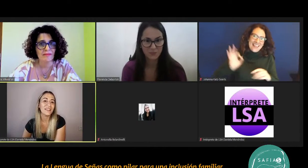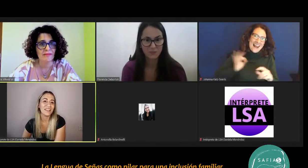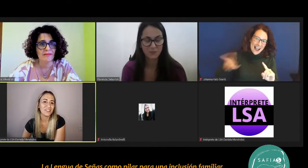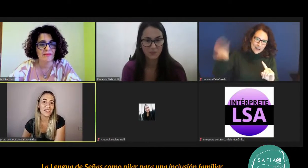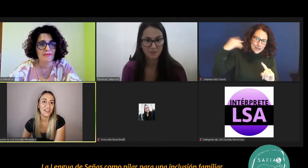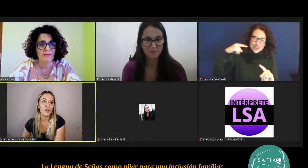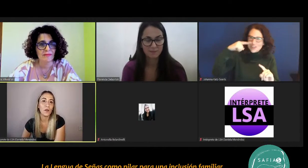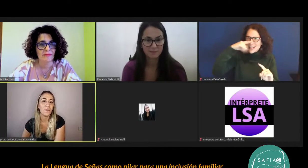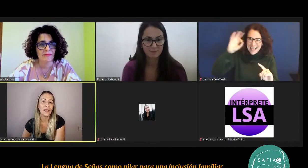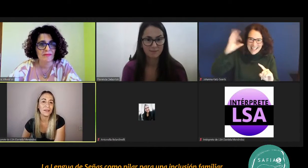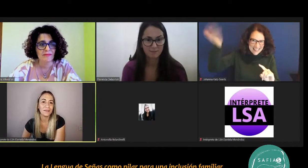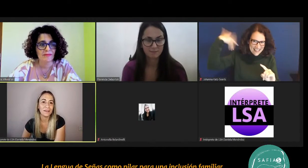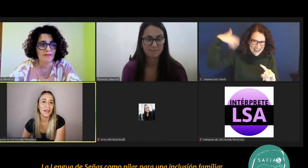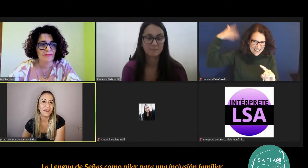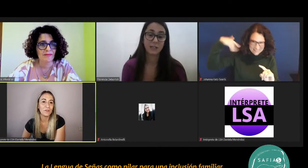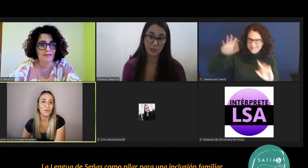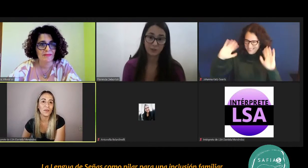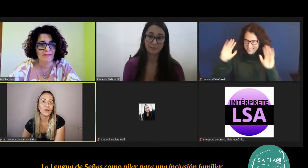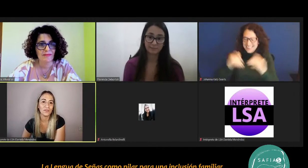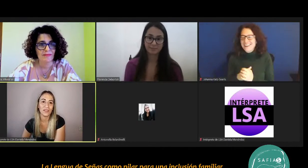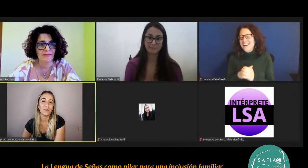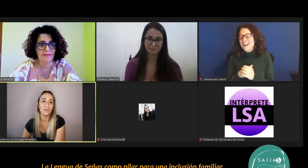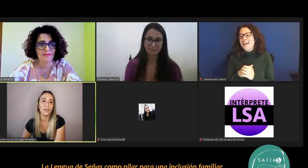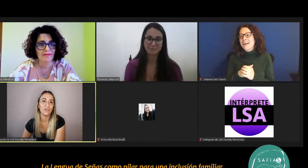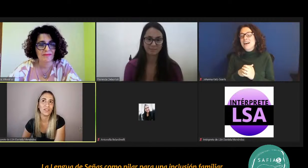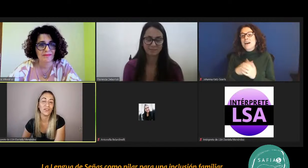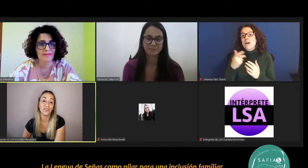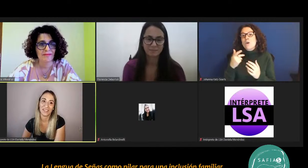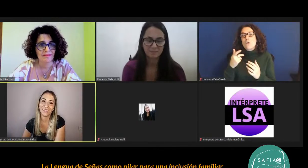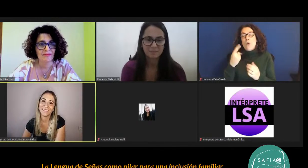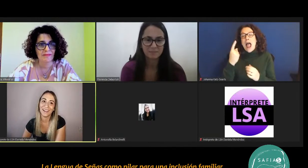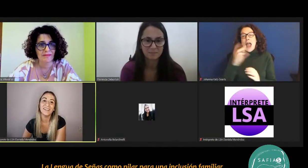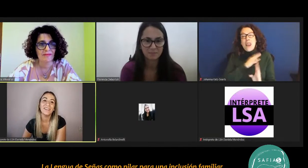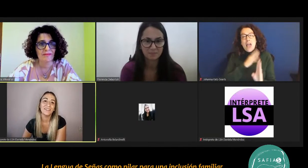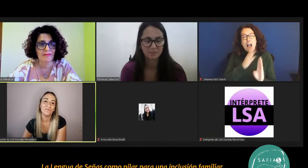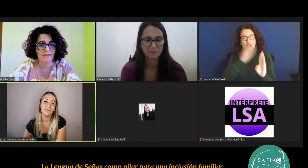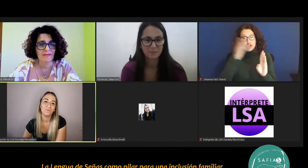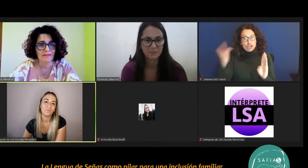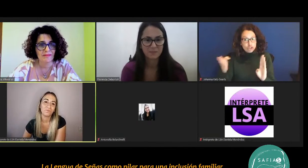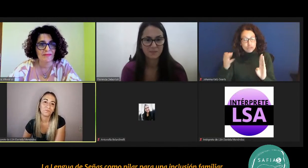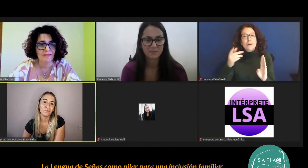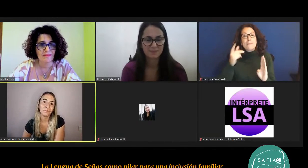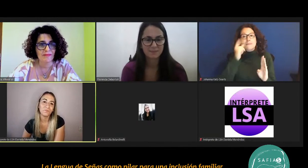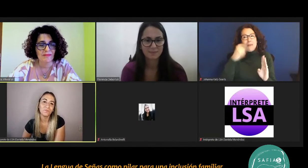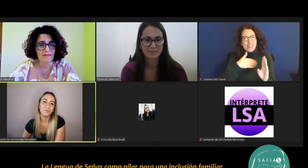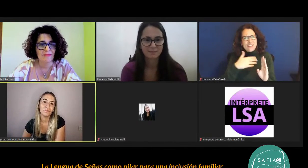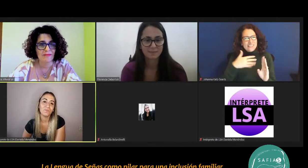no había talleres, no había nada de todo esto. ¿Sí? Esto fue en los años 70.